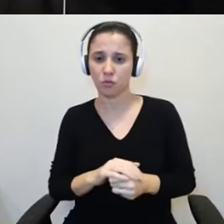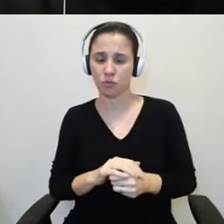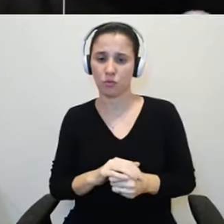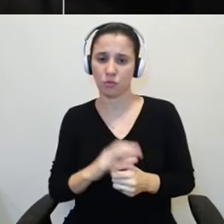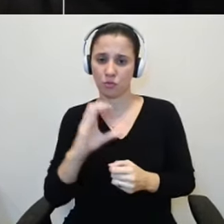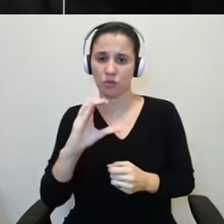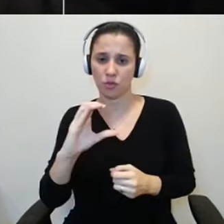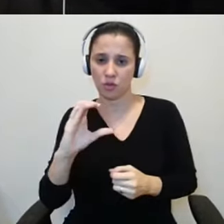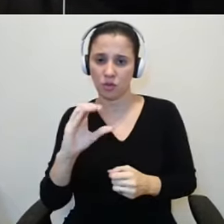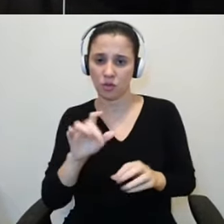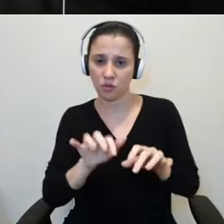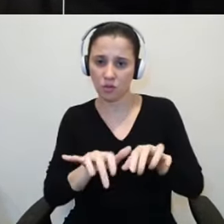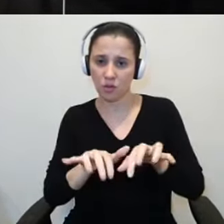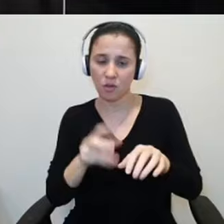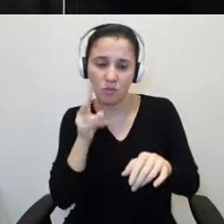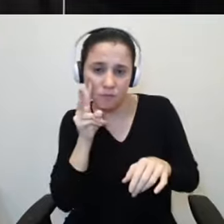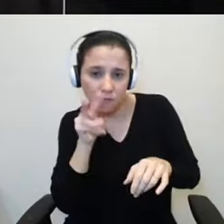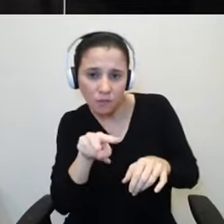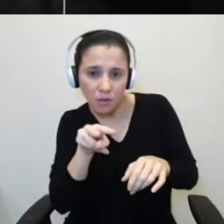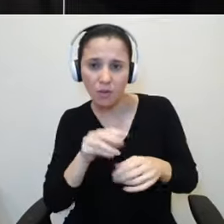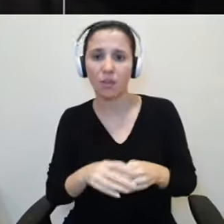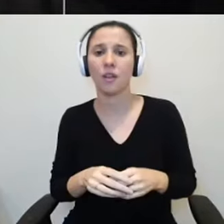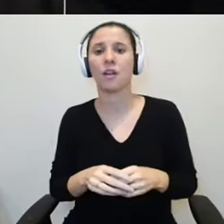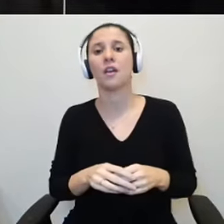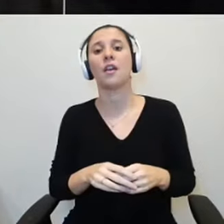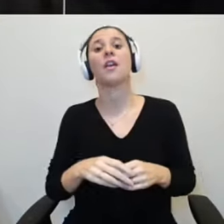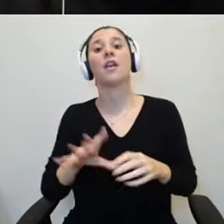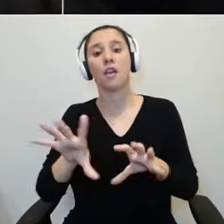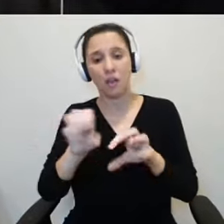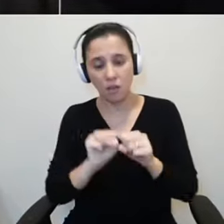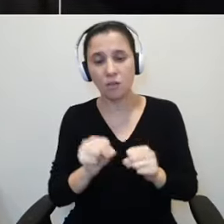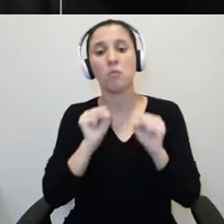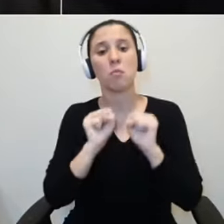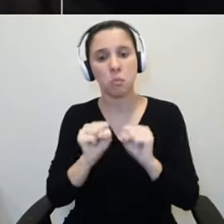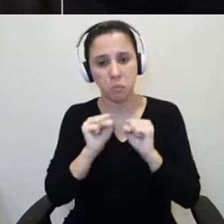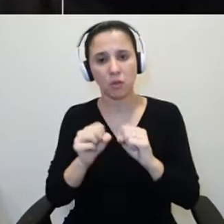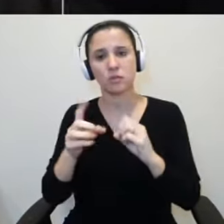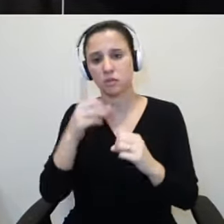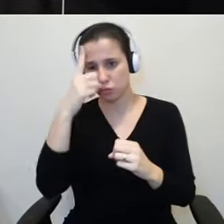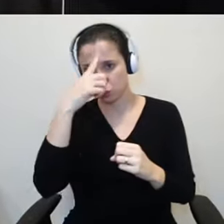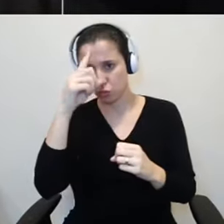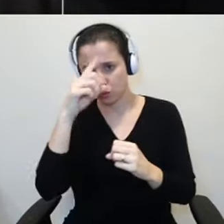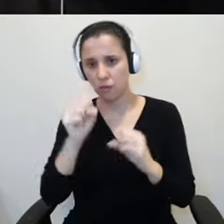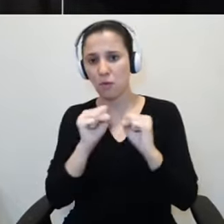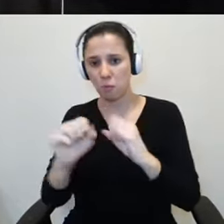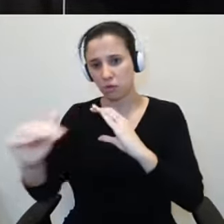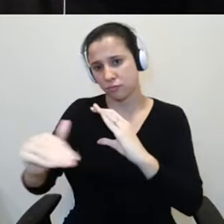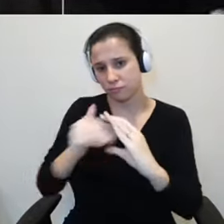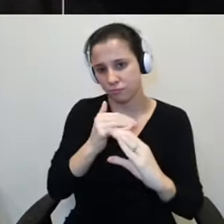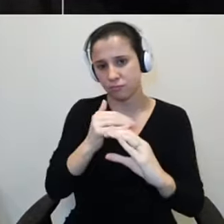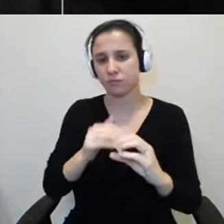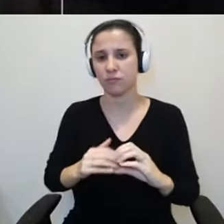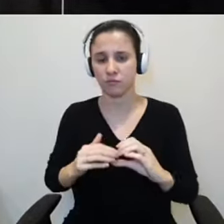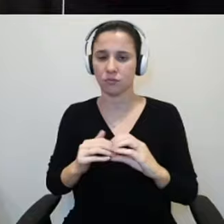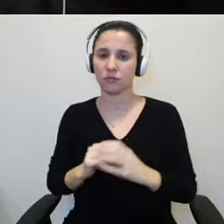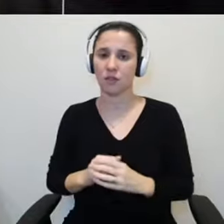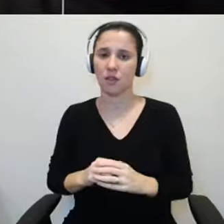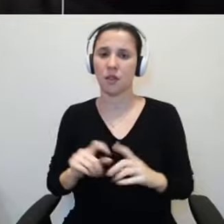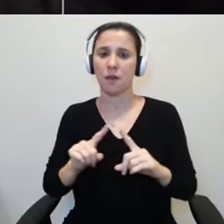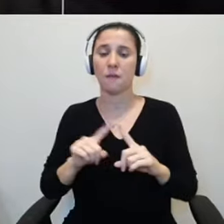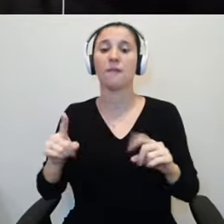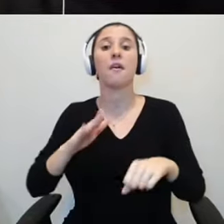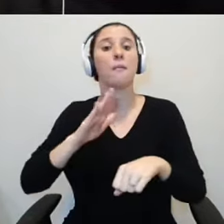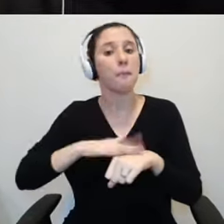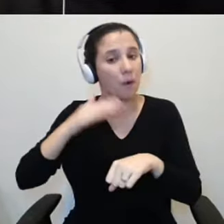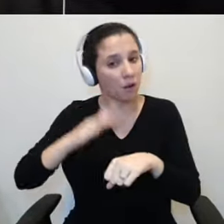drg.vtp@fsp.edu.br, para justamente entrar em contato e vocês tirarem as dúvidas. Mas nós faremos, pessoal, mais reuniões.